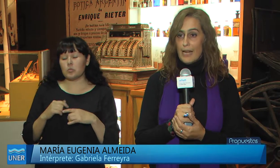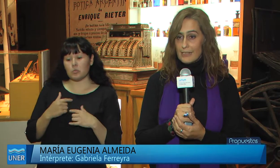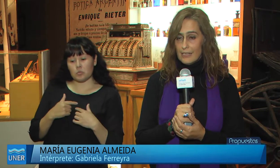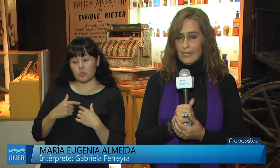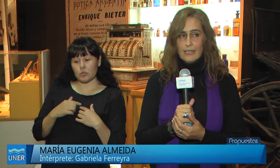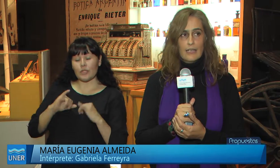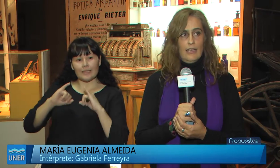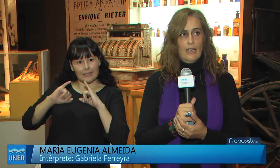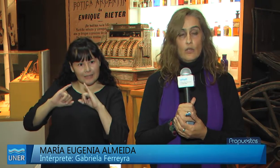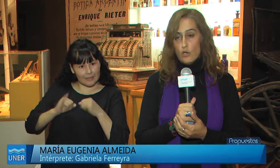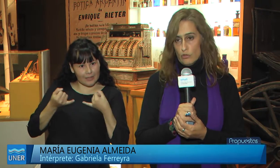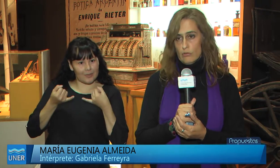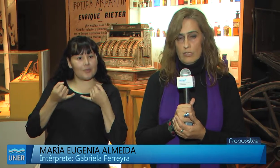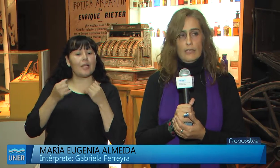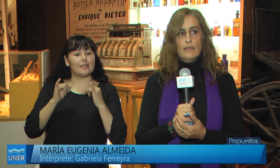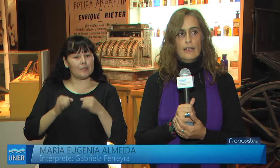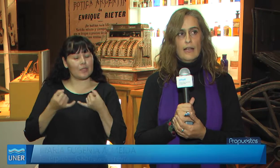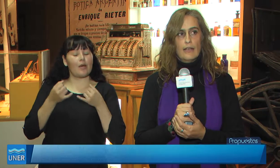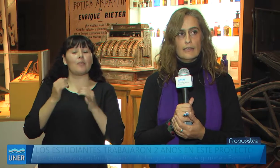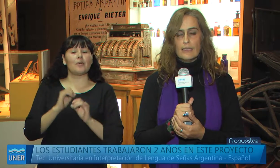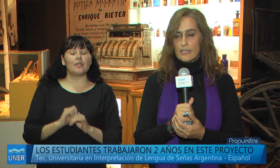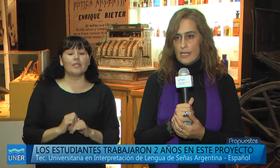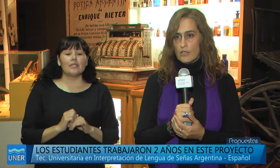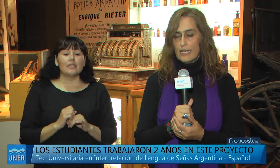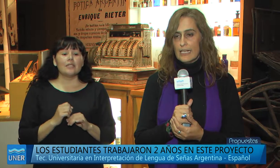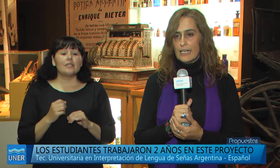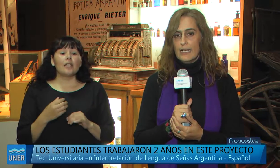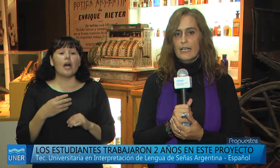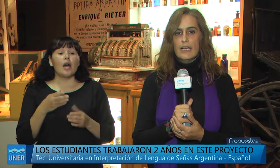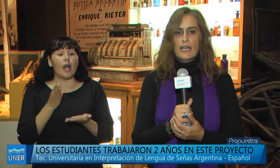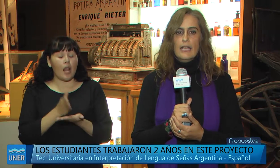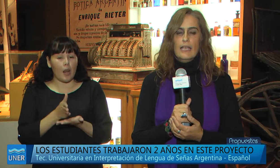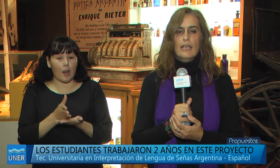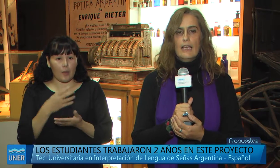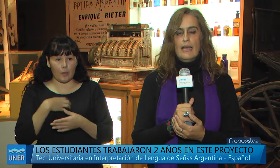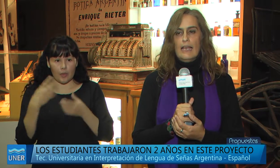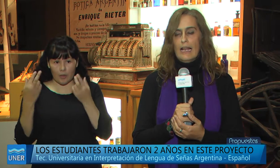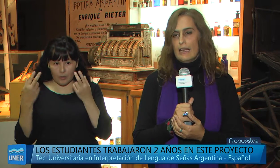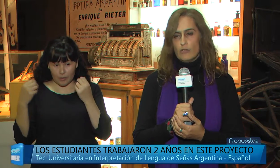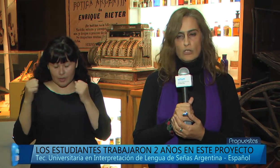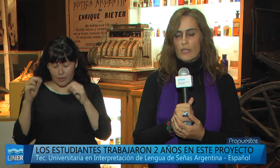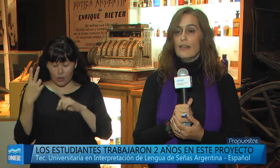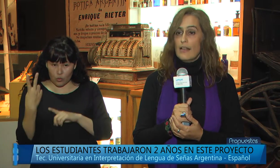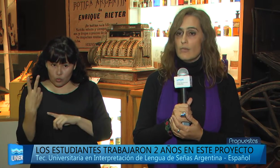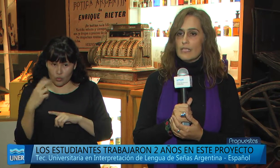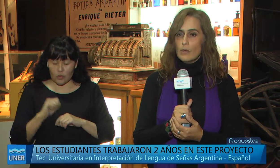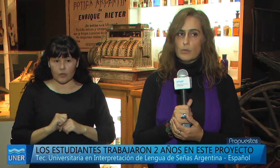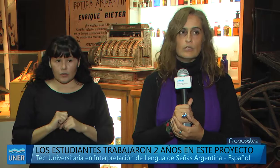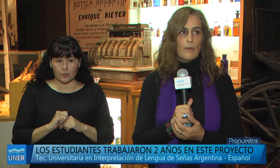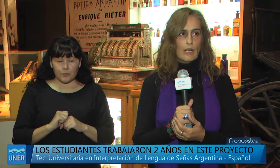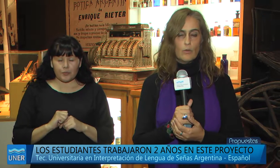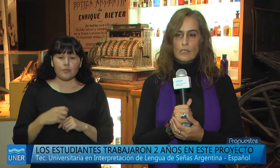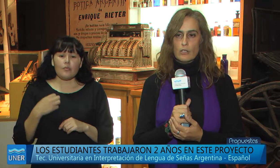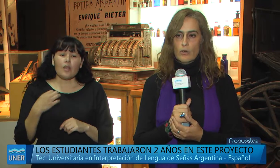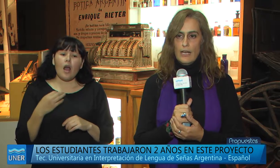de práctica 2, ¿sí? del tercer año de la carrera. Y los estudiantes del año pasado